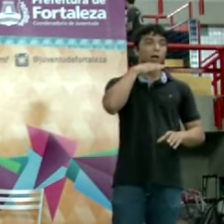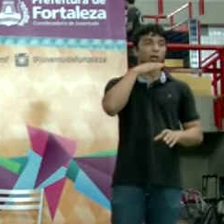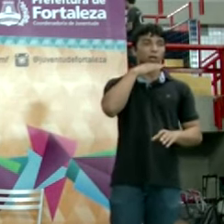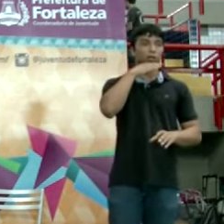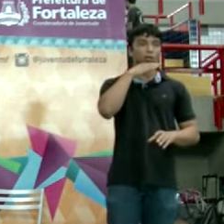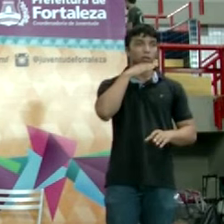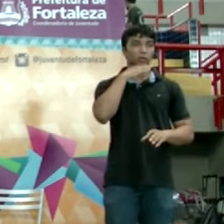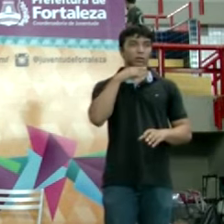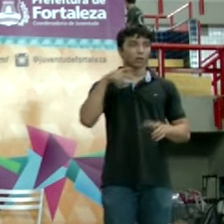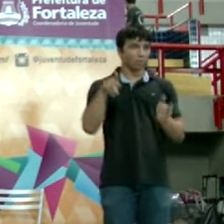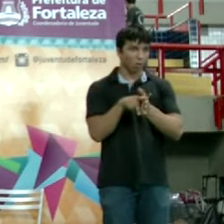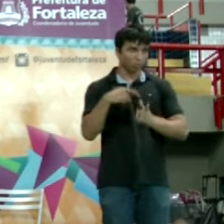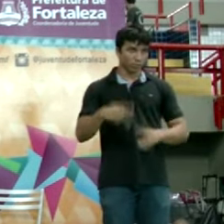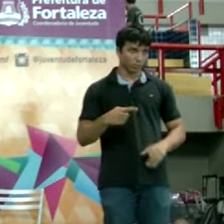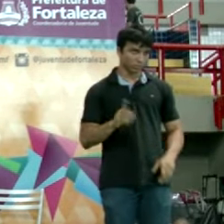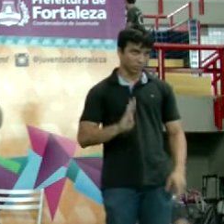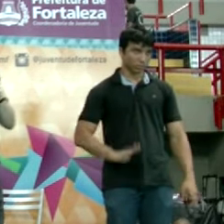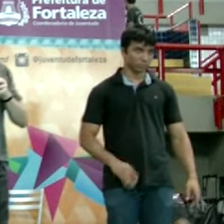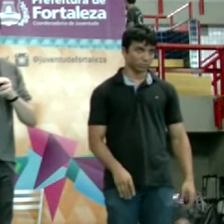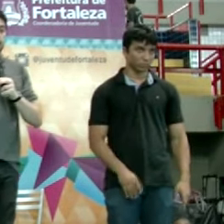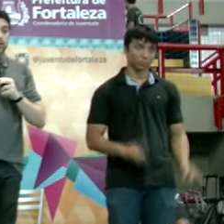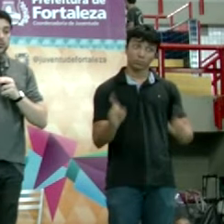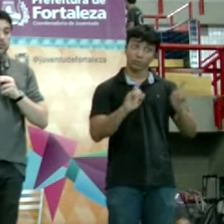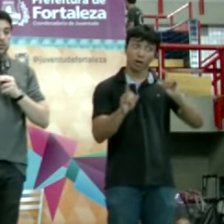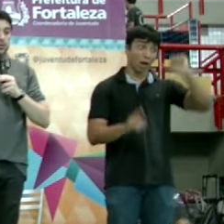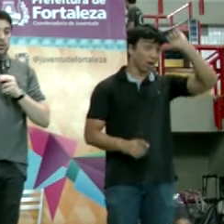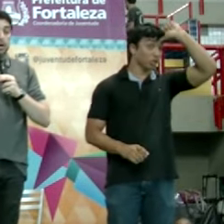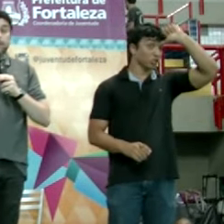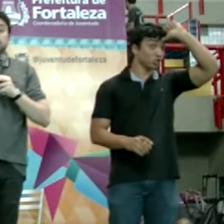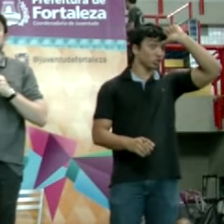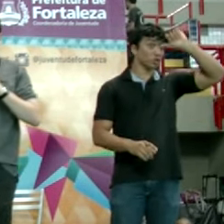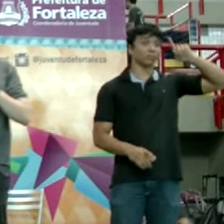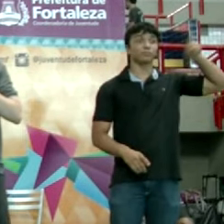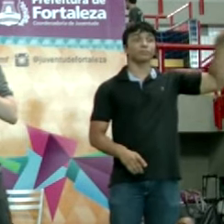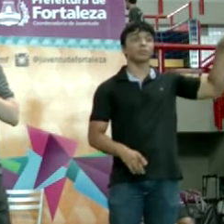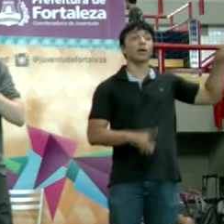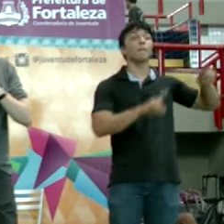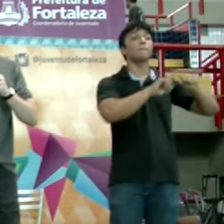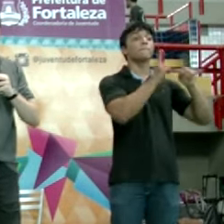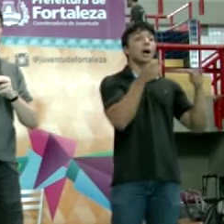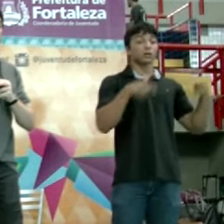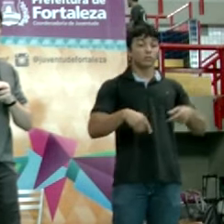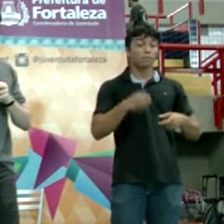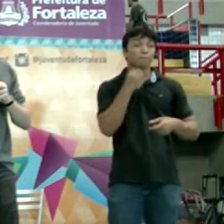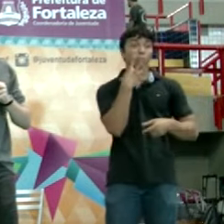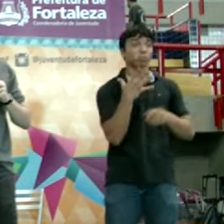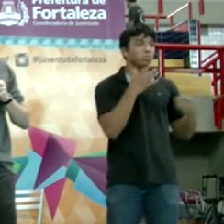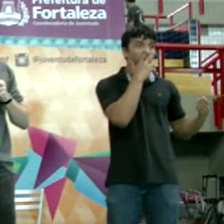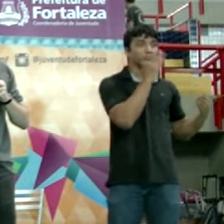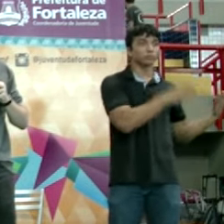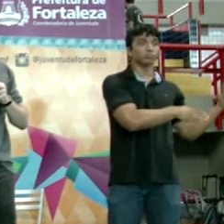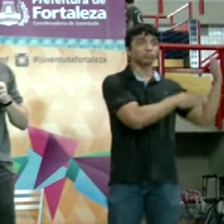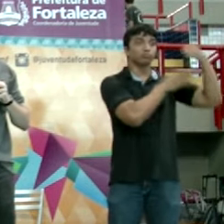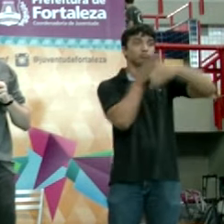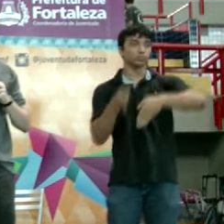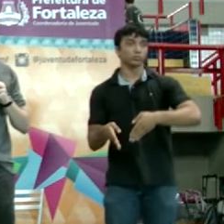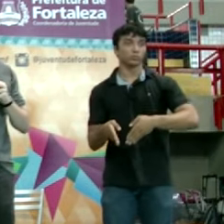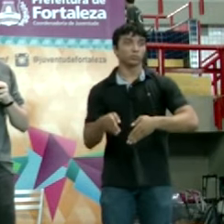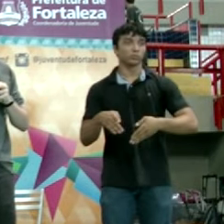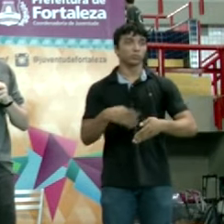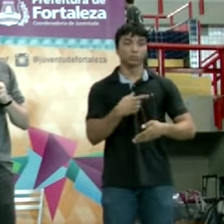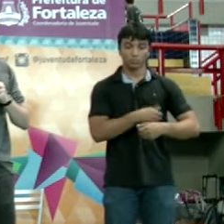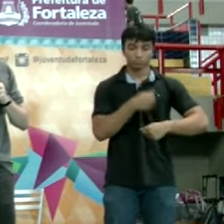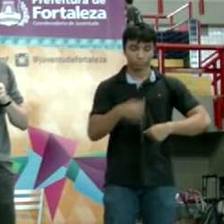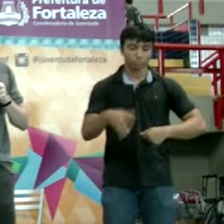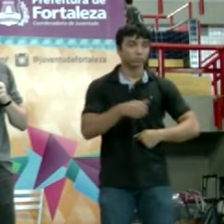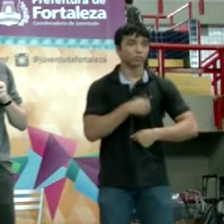é indiana, a manga não é brasileira. Sério. Mas se deu tão bem aqui que ficou. Muito bem, entendeu? Ela é uma